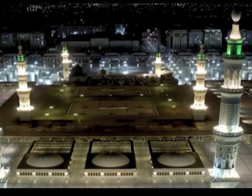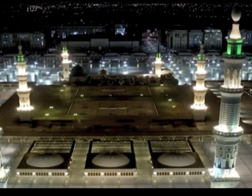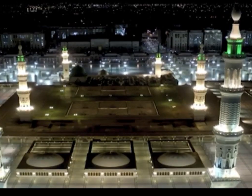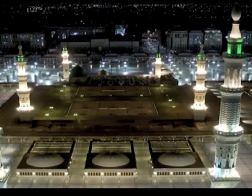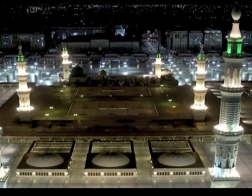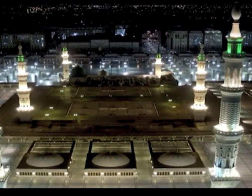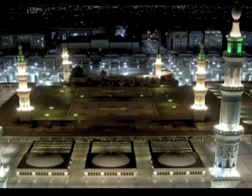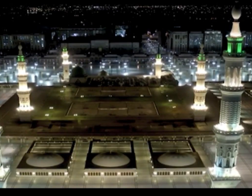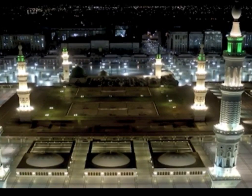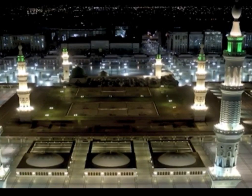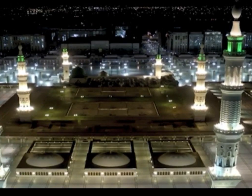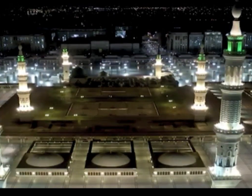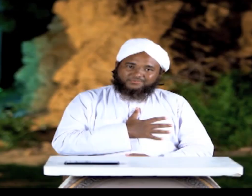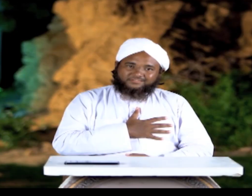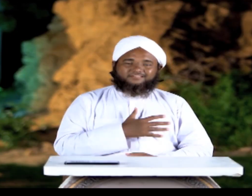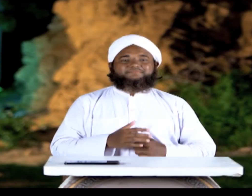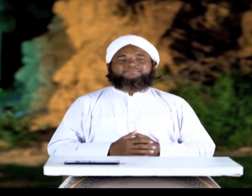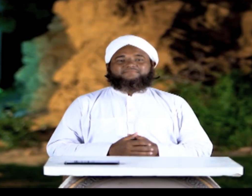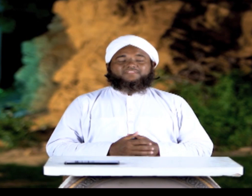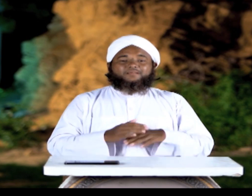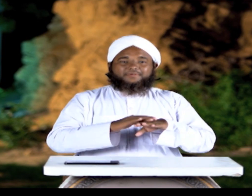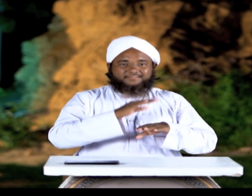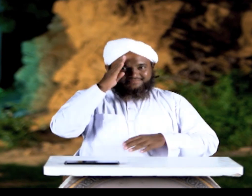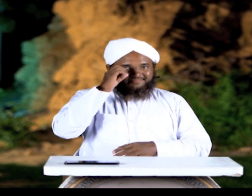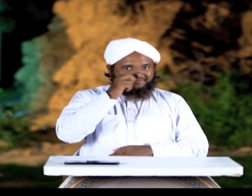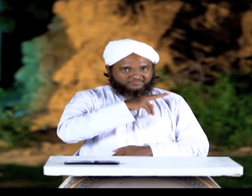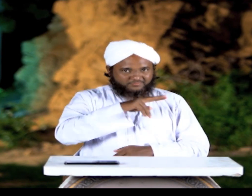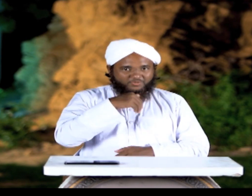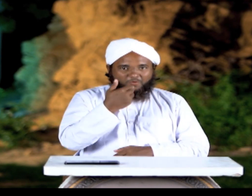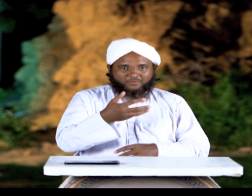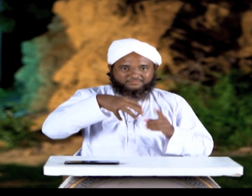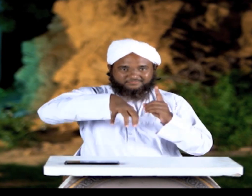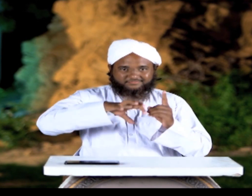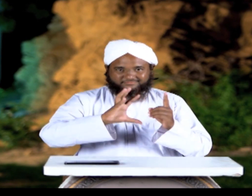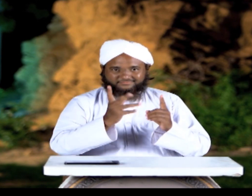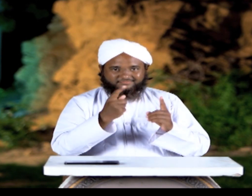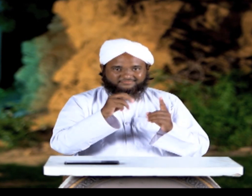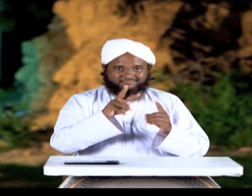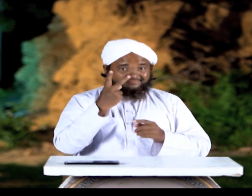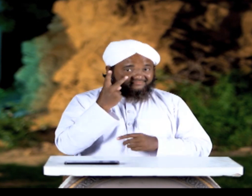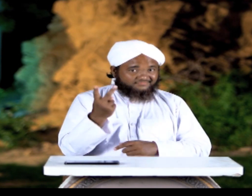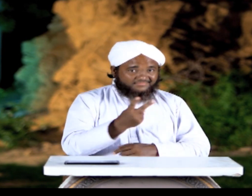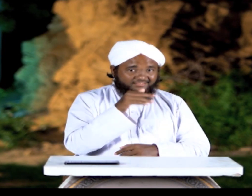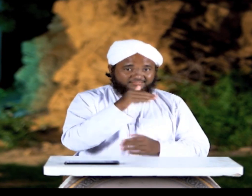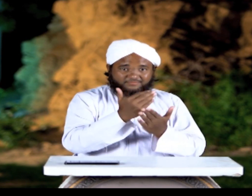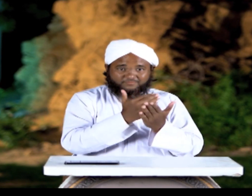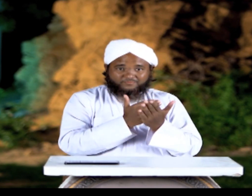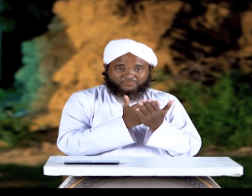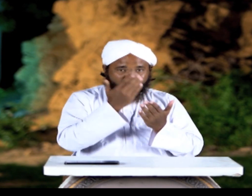وعلی آلک و اصحابک یا نور اللہ۔ پیارے اسلامی بھائیوں اور مدنی چینل کے ناظرین، پروگرام ہے